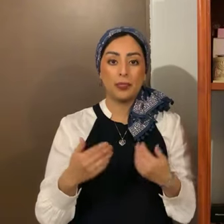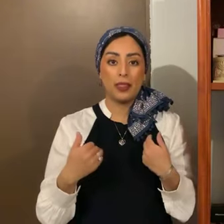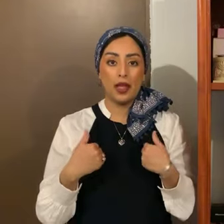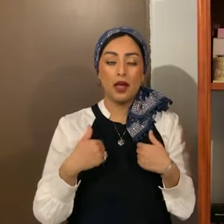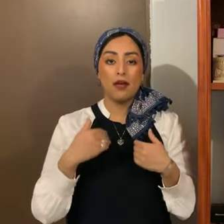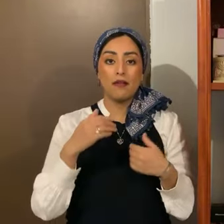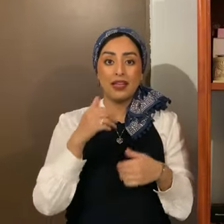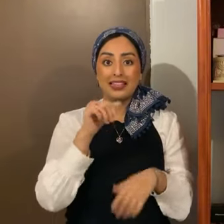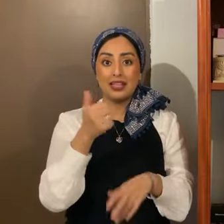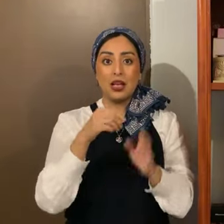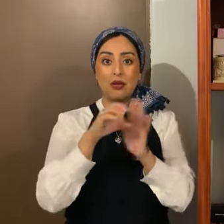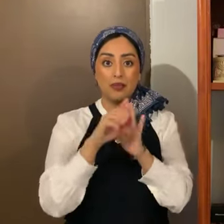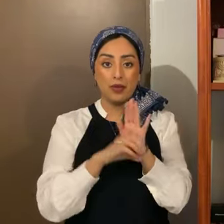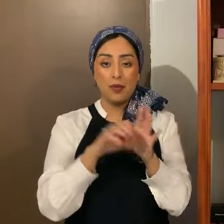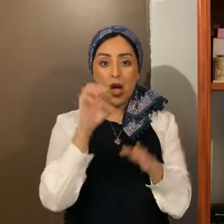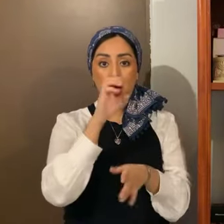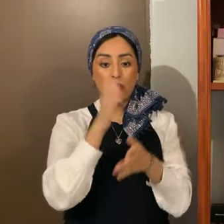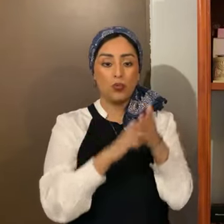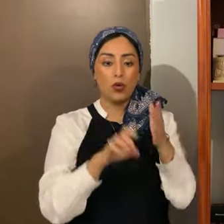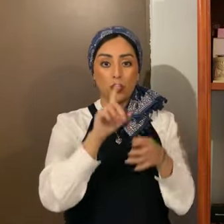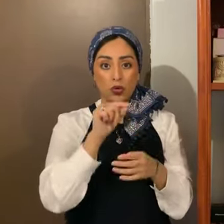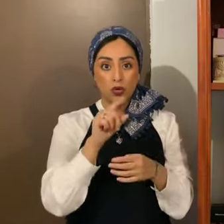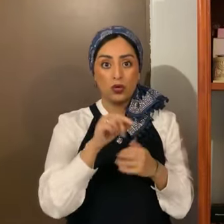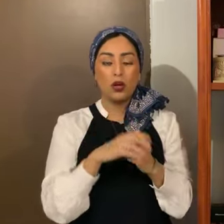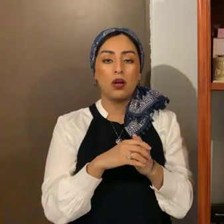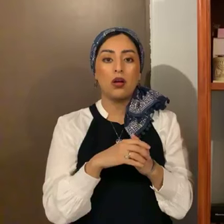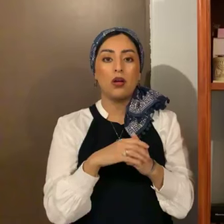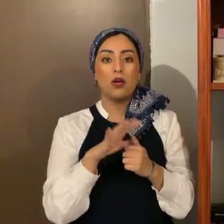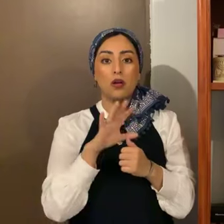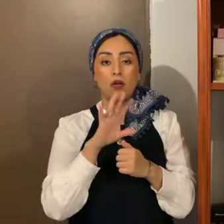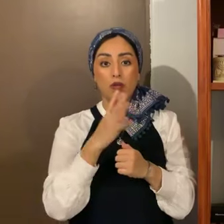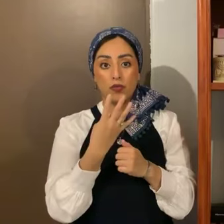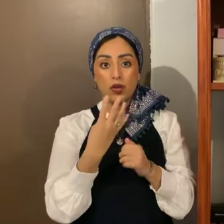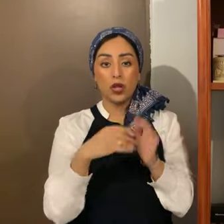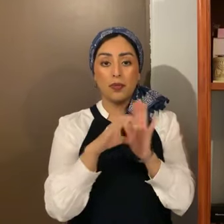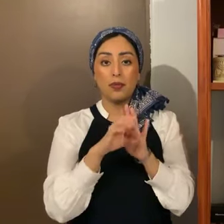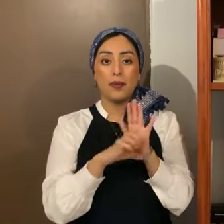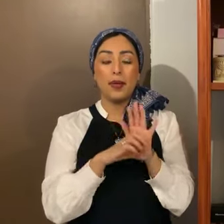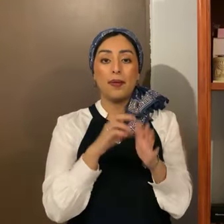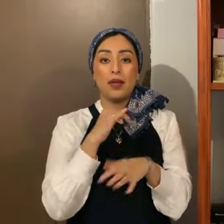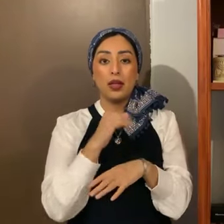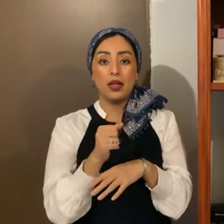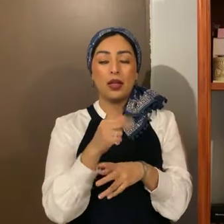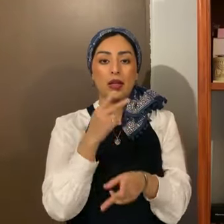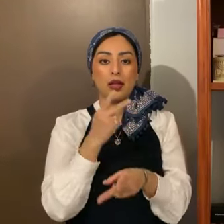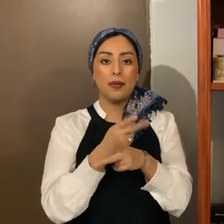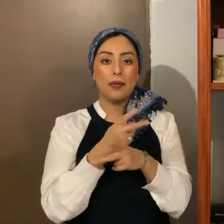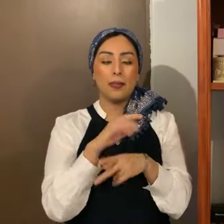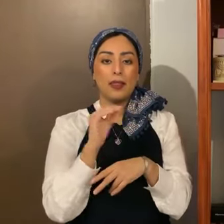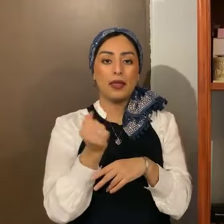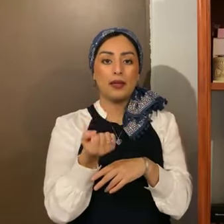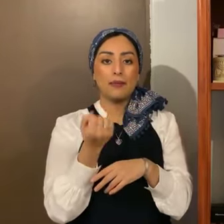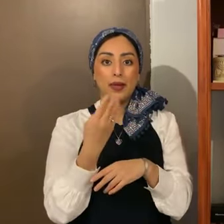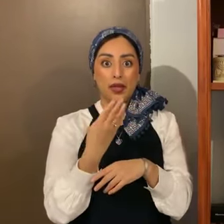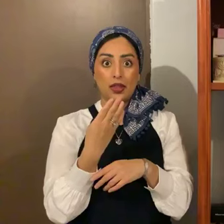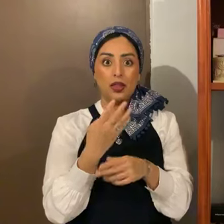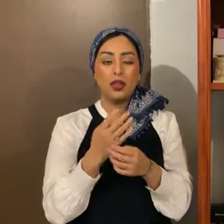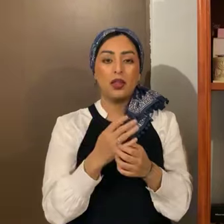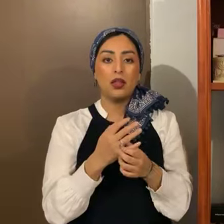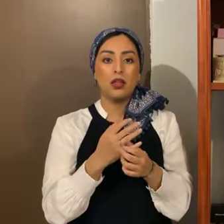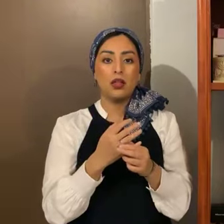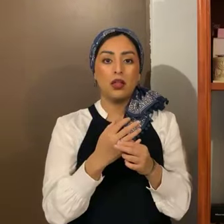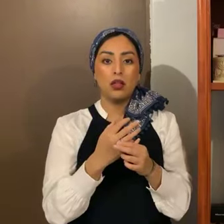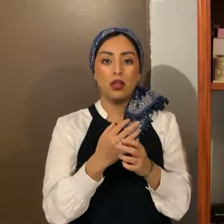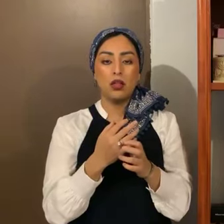Éxodo capítulo 20, y que el mandamiento número 4 es guardar el Shabbat, y que